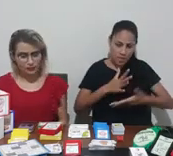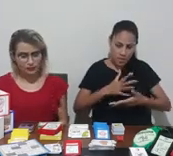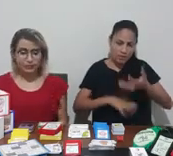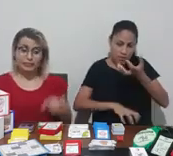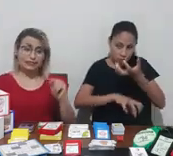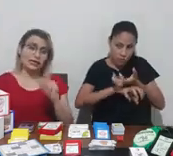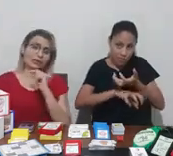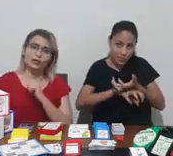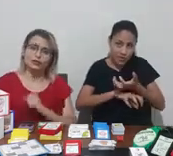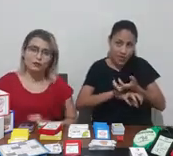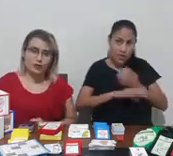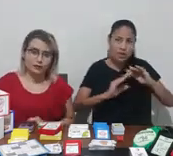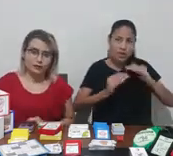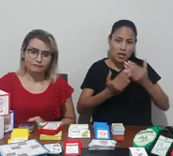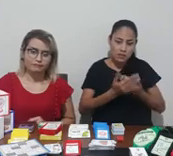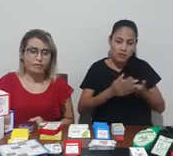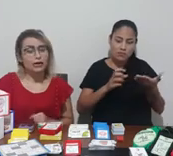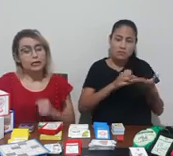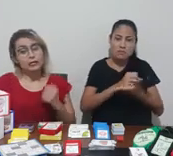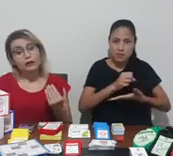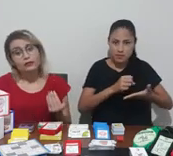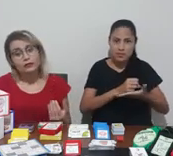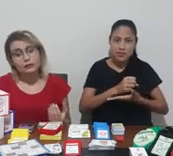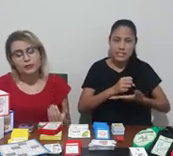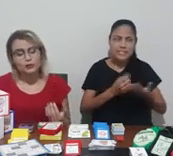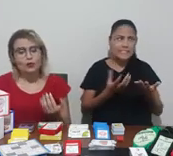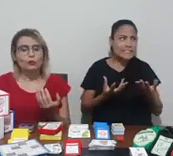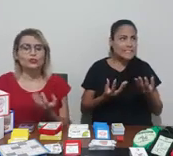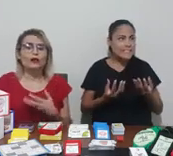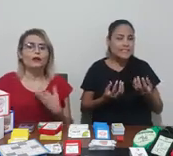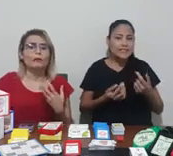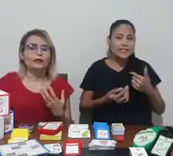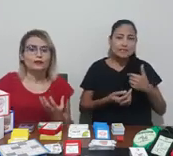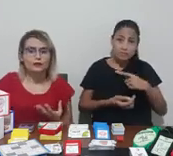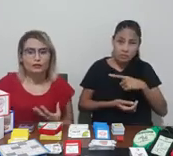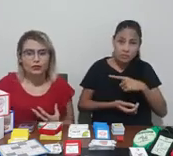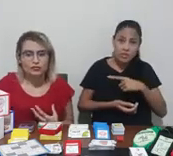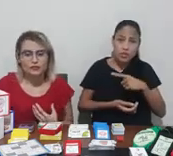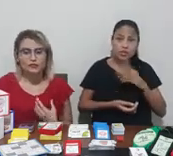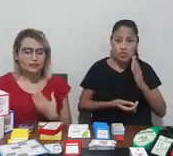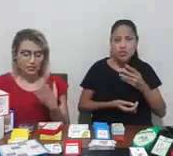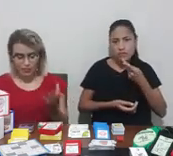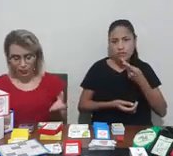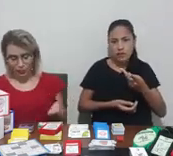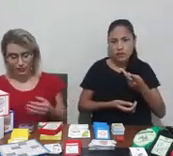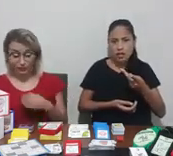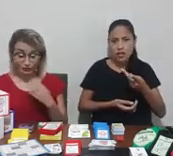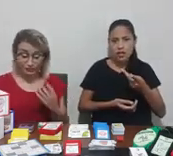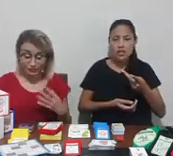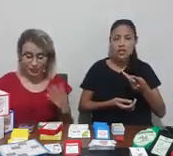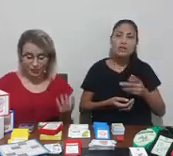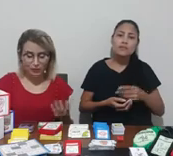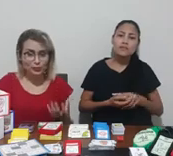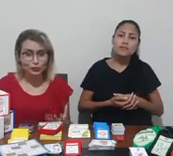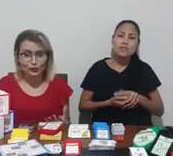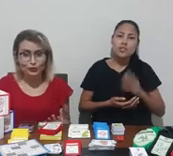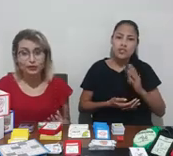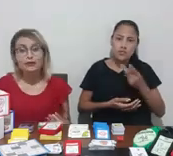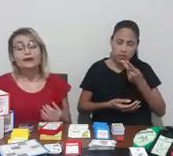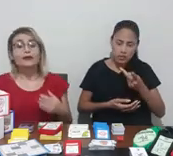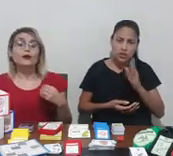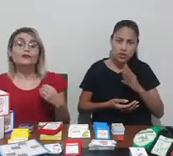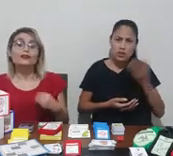disciplina na educação básica. E eu tinha, pessoal, como eu já compartilhei aqui outras vezes, e quem está chegando agora vai saber a minha